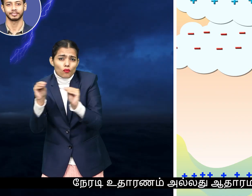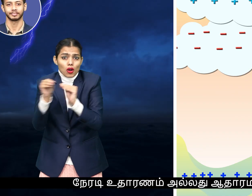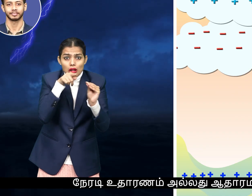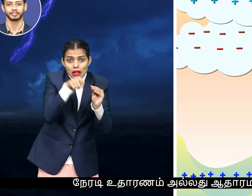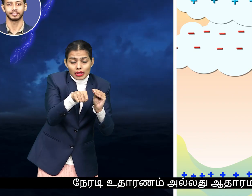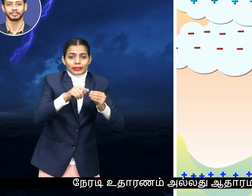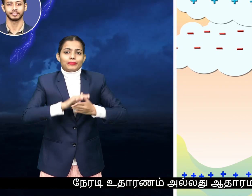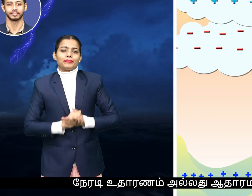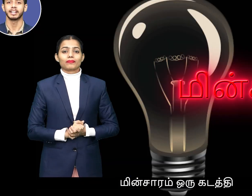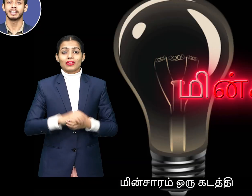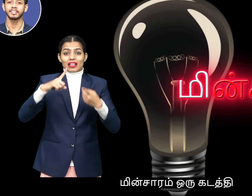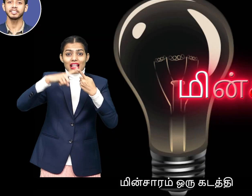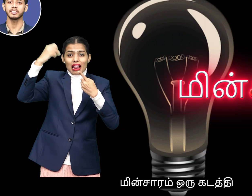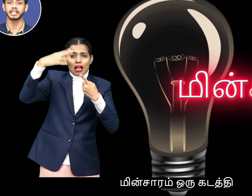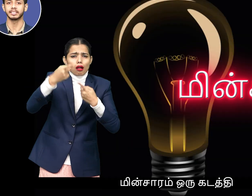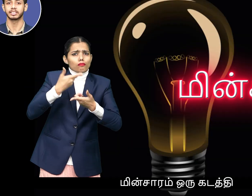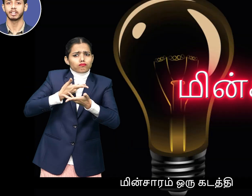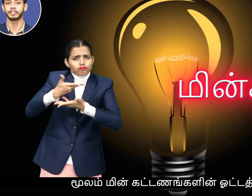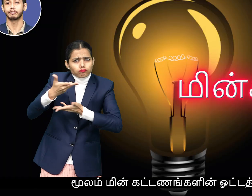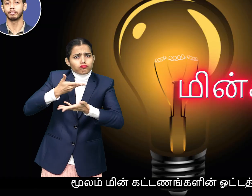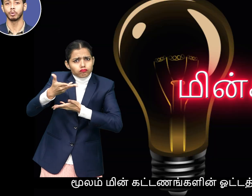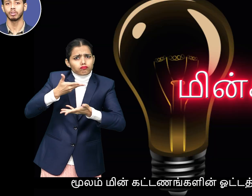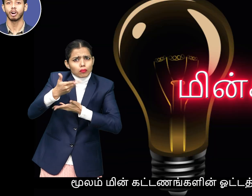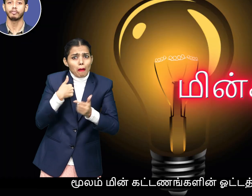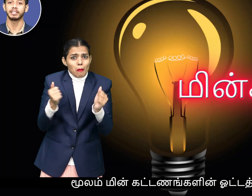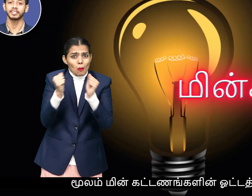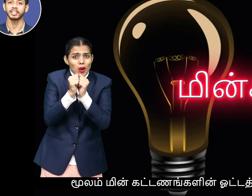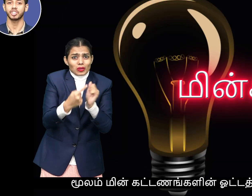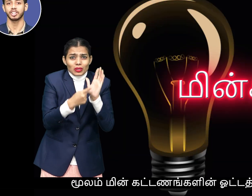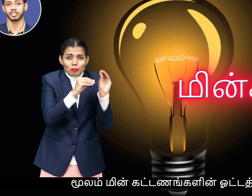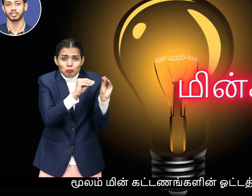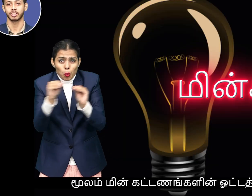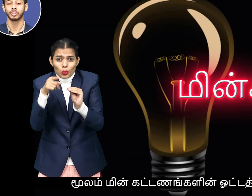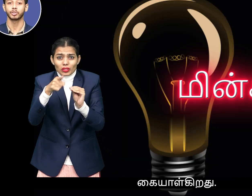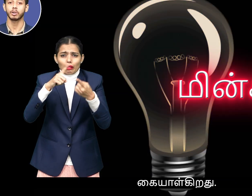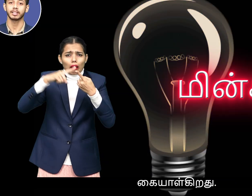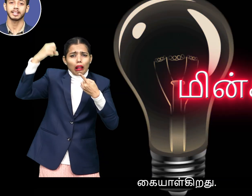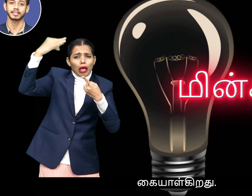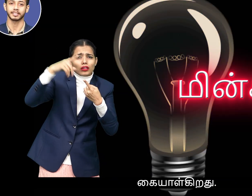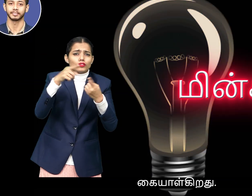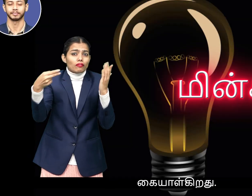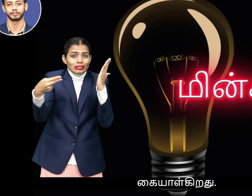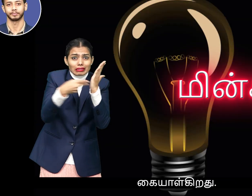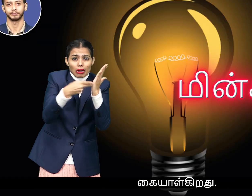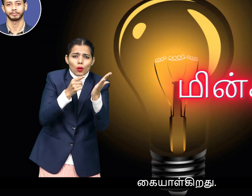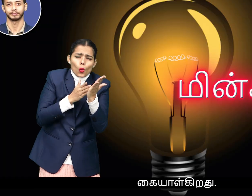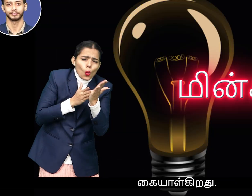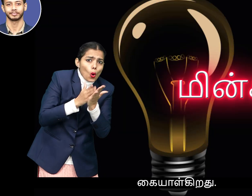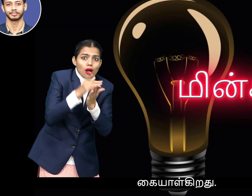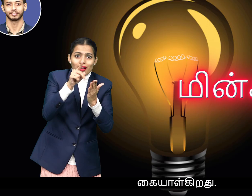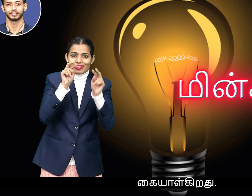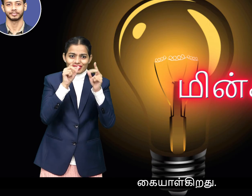ஆதாரம் ஆகும். மின்சாரம் ஒரு கடத்தி மூலம் மின்னேற்றங்களின் ஓட்டத்தை கையாள்கிறது.